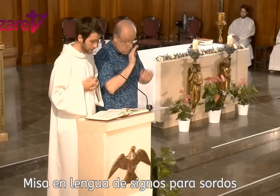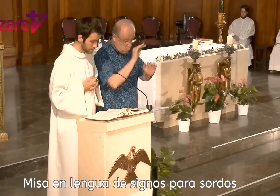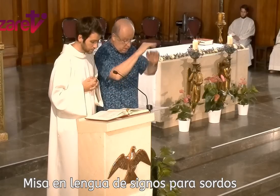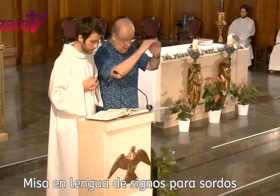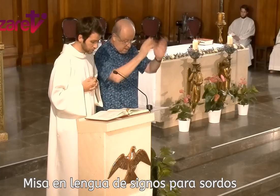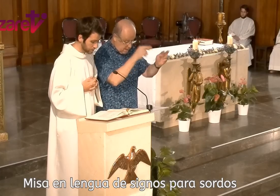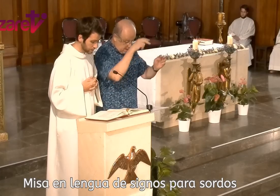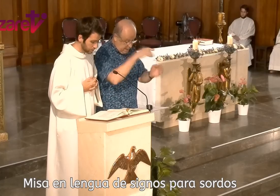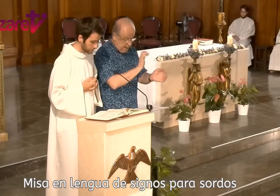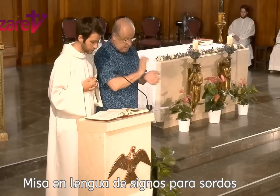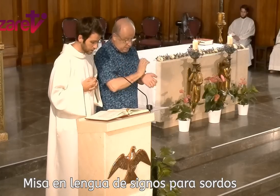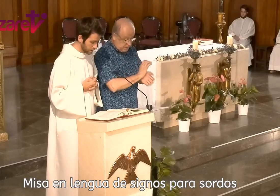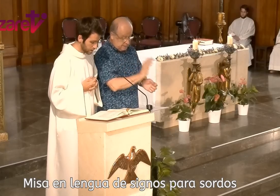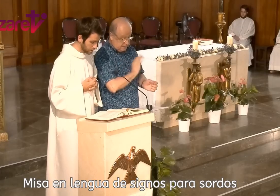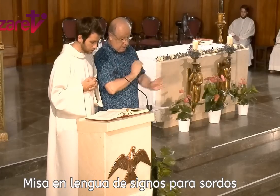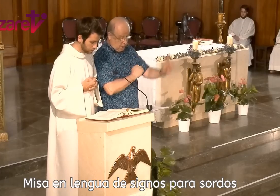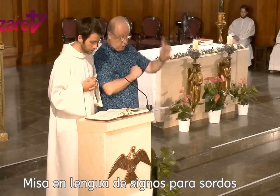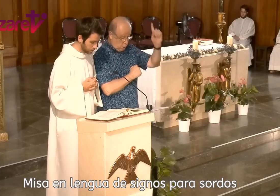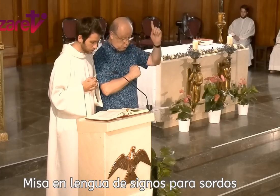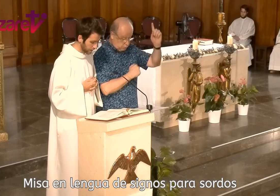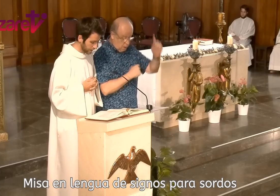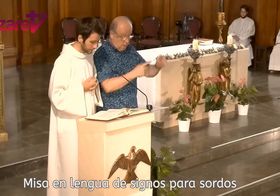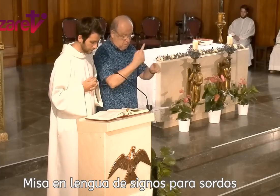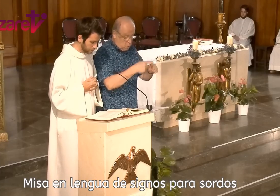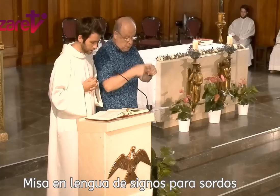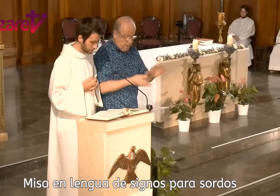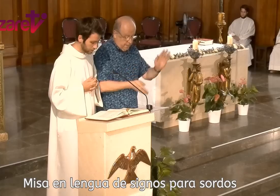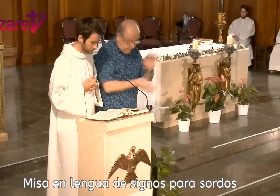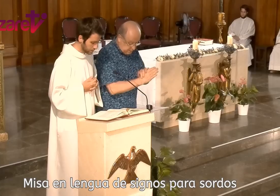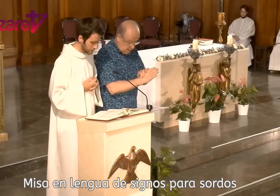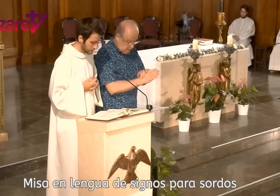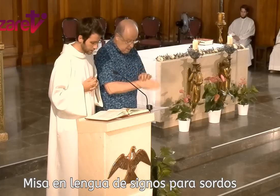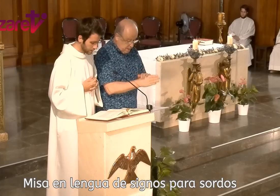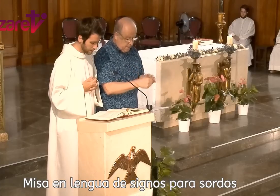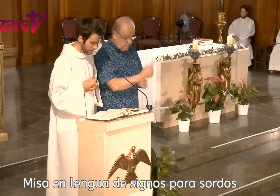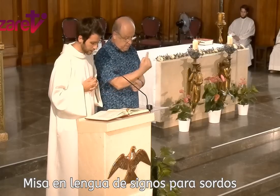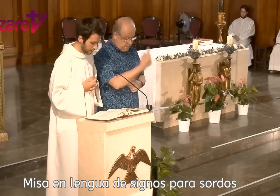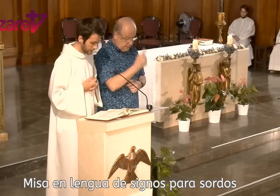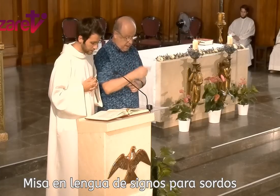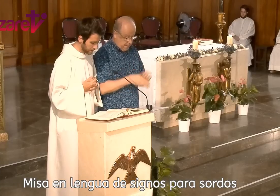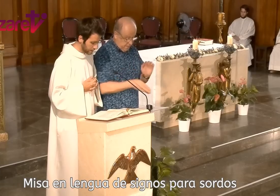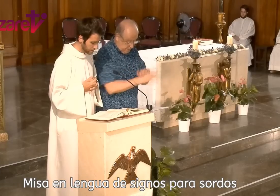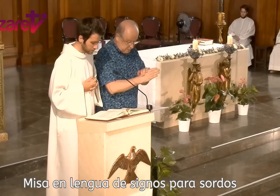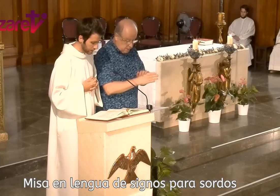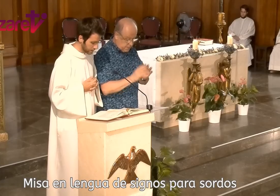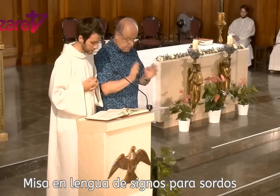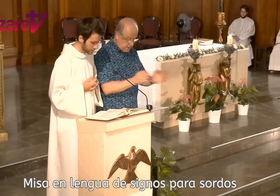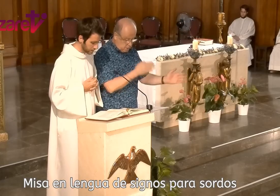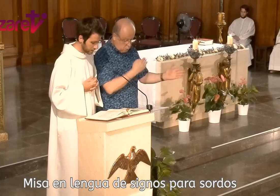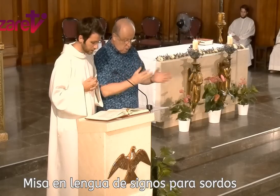Entonces pasó el Señor y hubo un huracán tan violento que hendía las montañas y